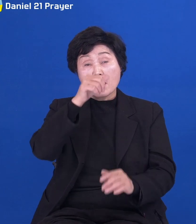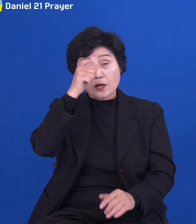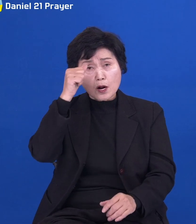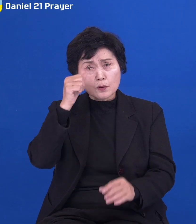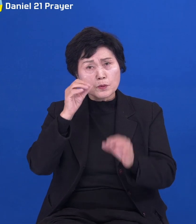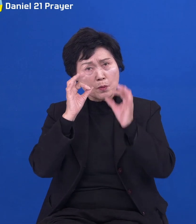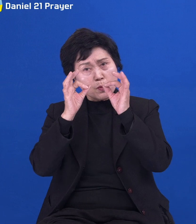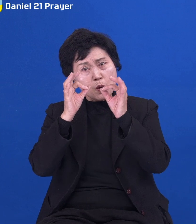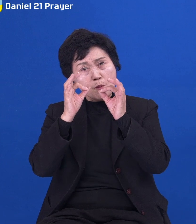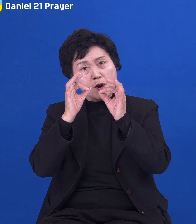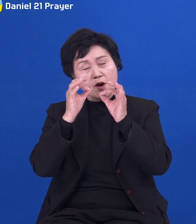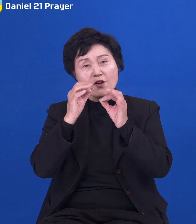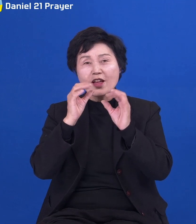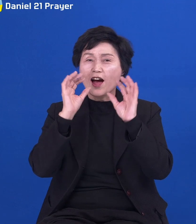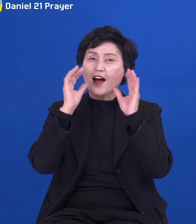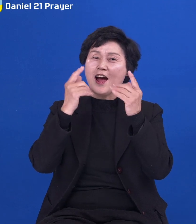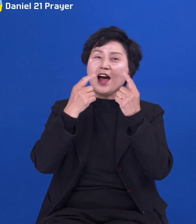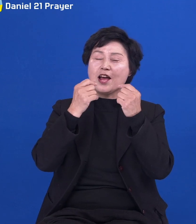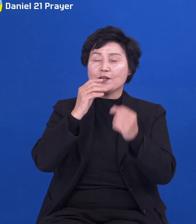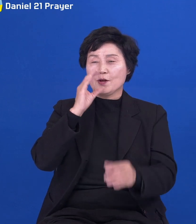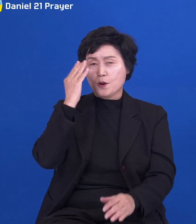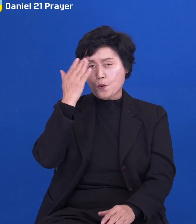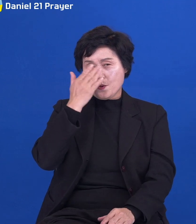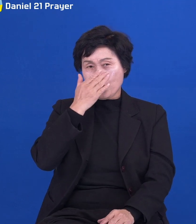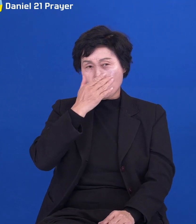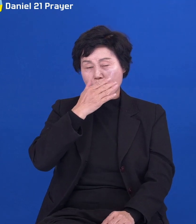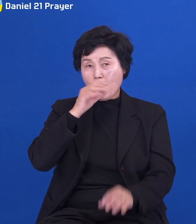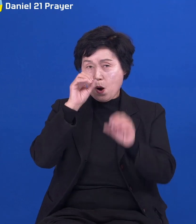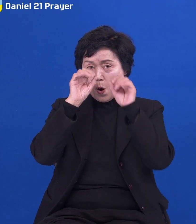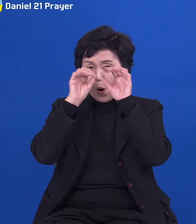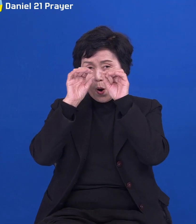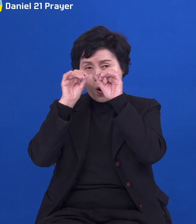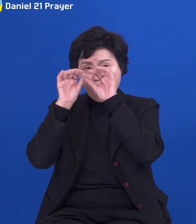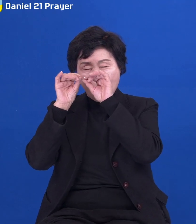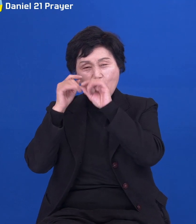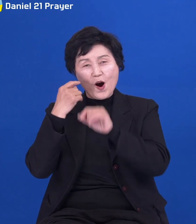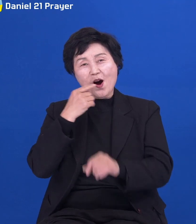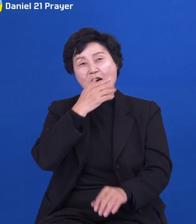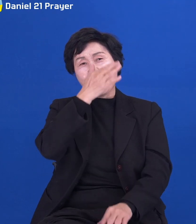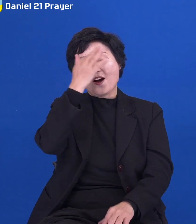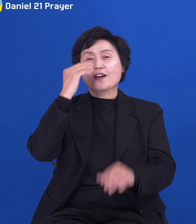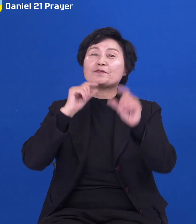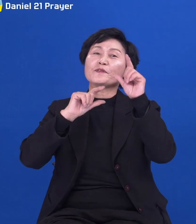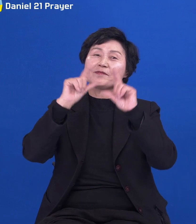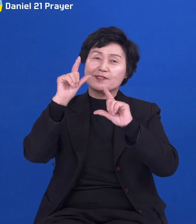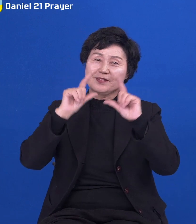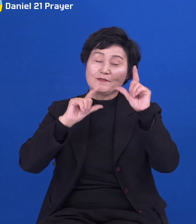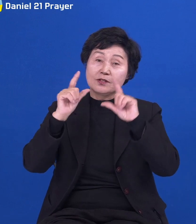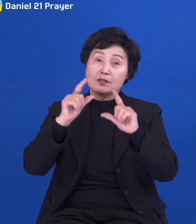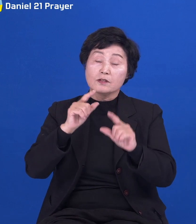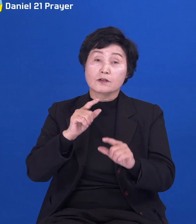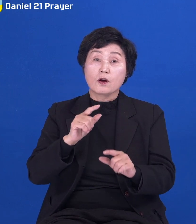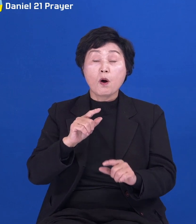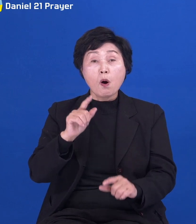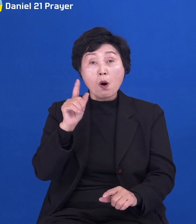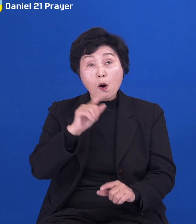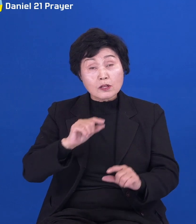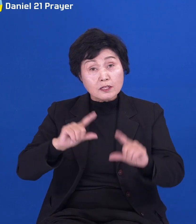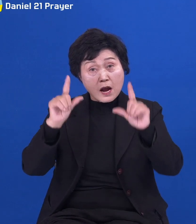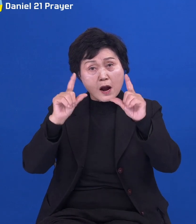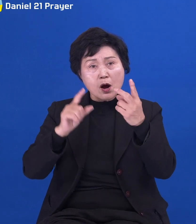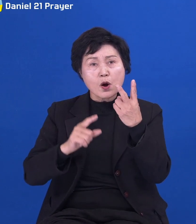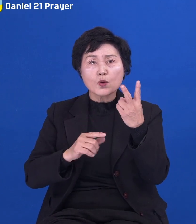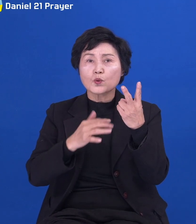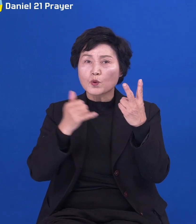어린아이처럼 너무너무 초롱했고 순수했고 아름다운 눈빛을 가지고 계셨어요. 하루는 두 분이 북경 집회를